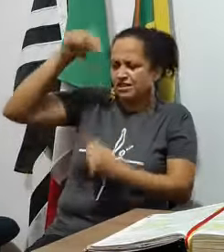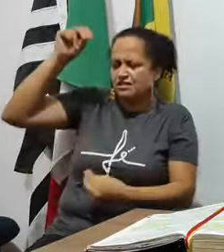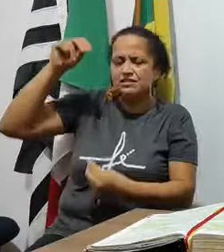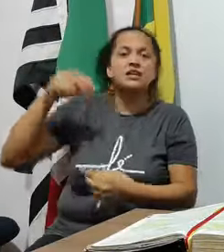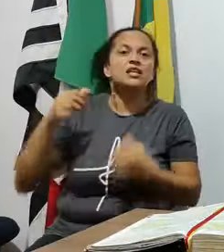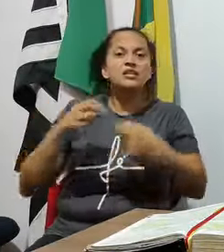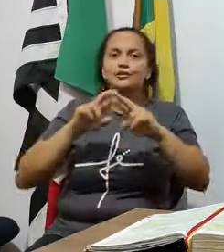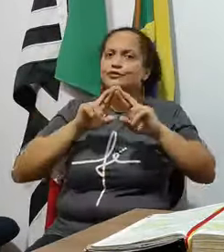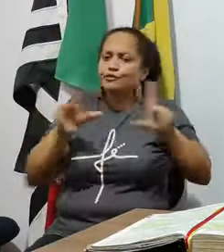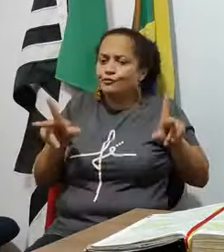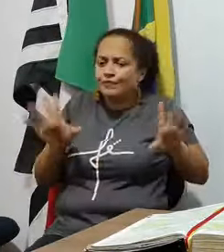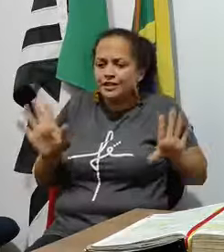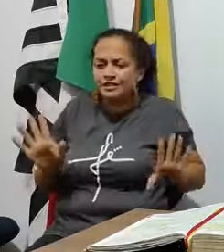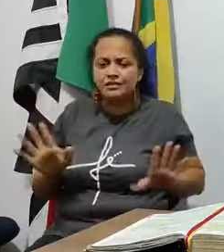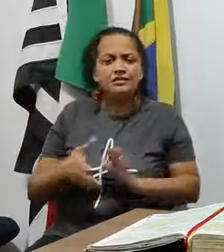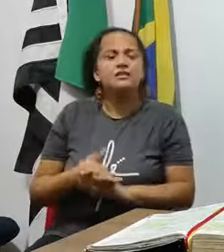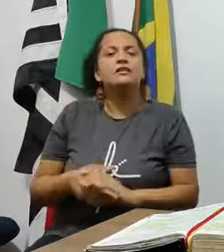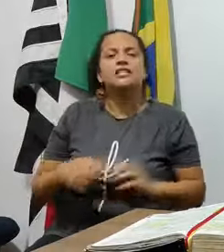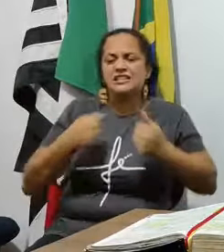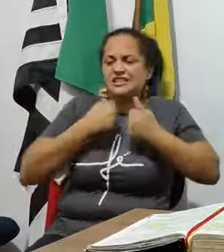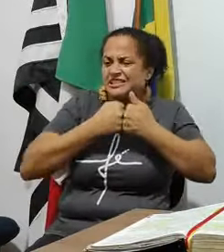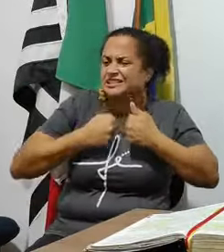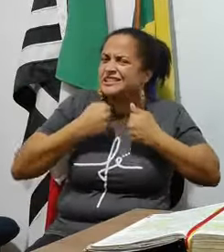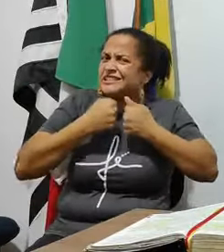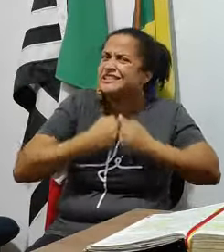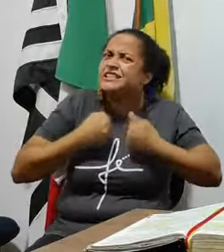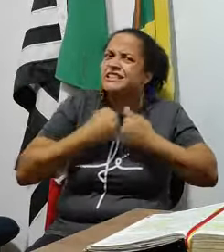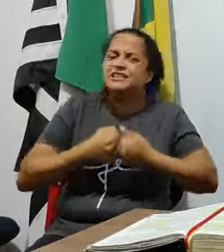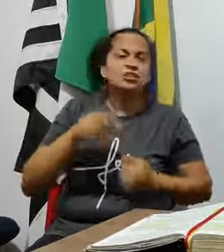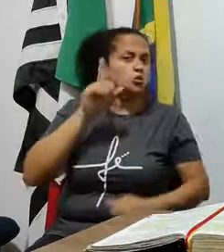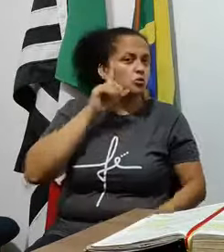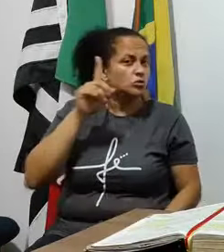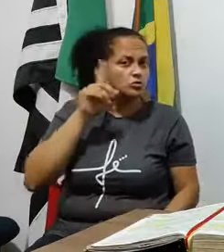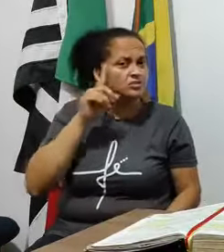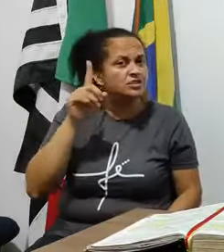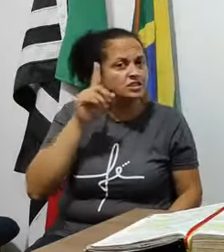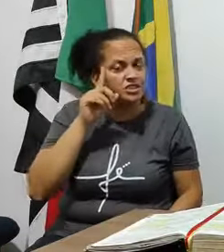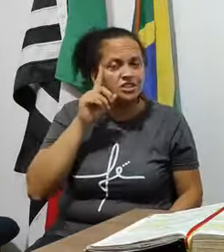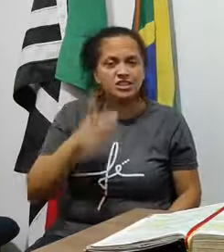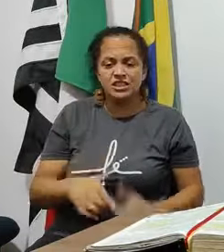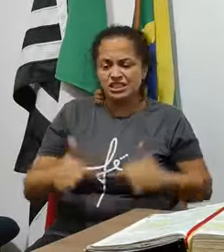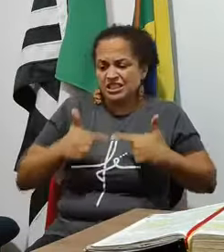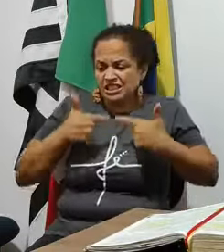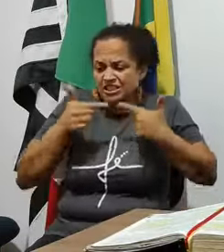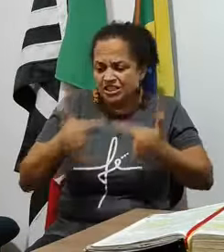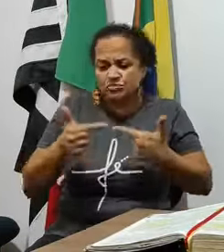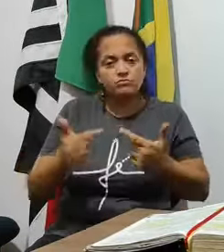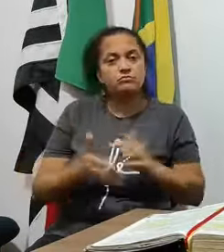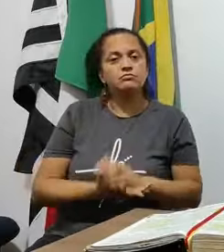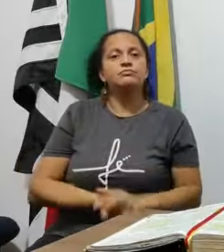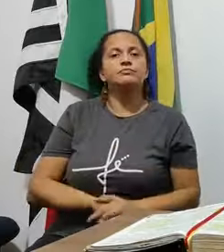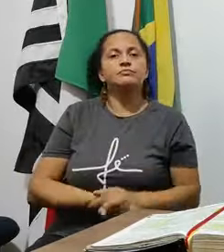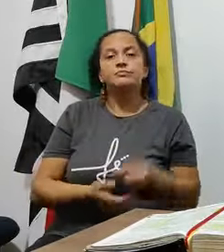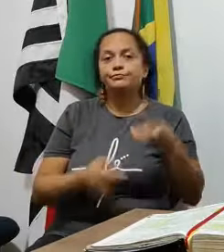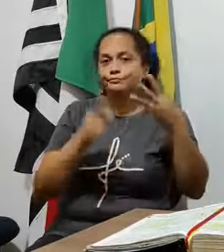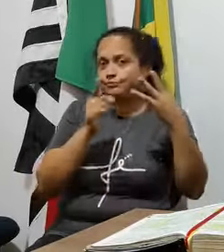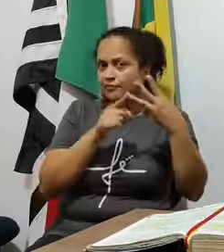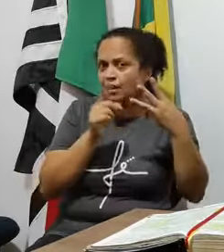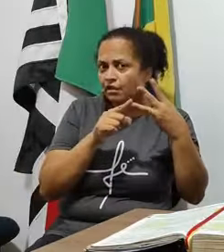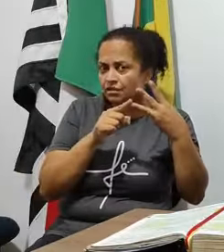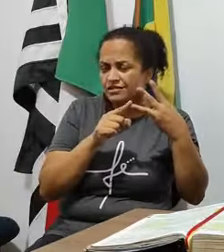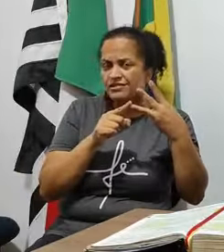seja do vosso querer. Então nós lutamos todo dia contra a nossa carne. Terceiro inimigo que